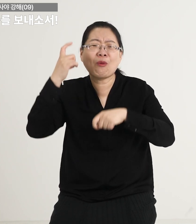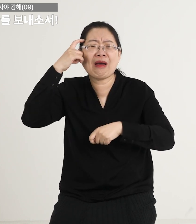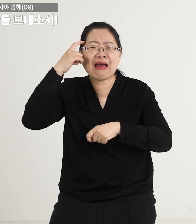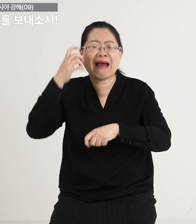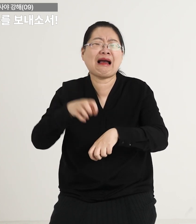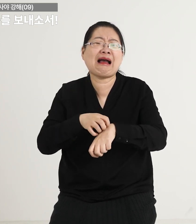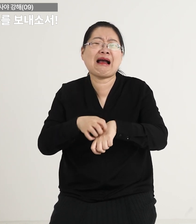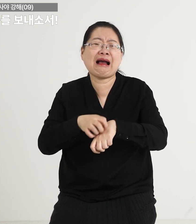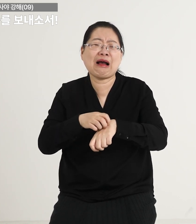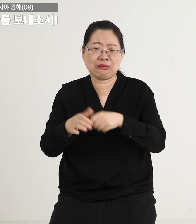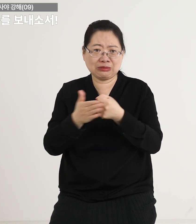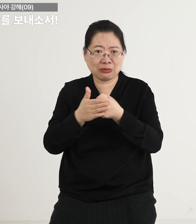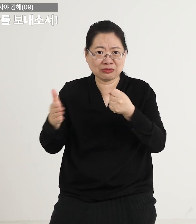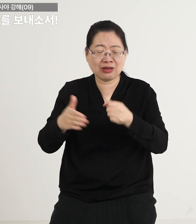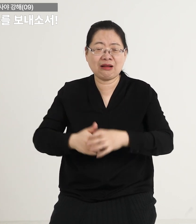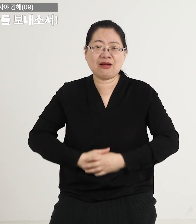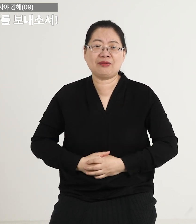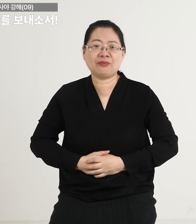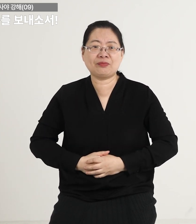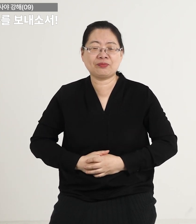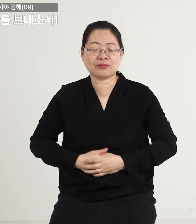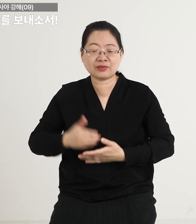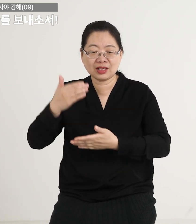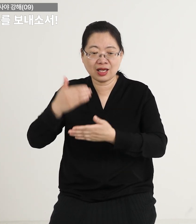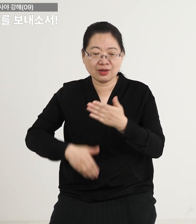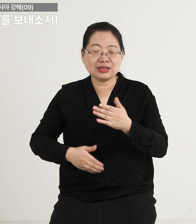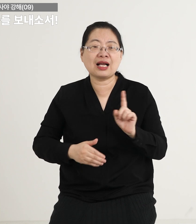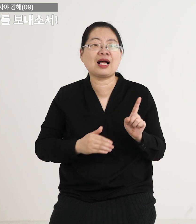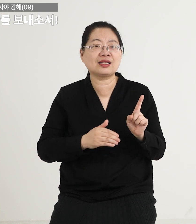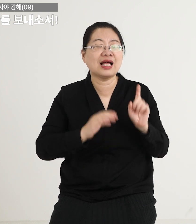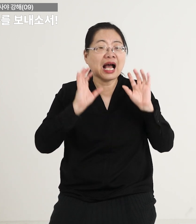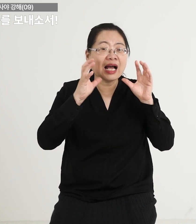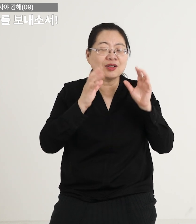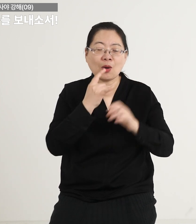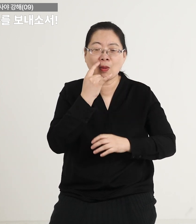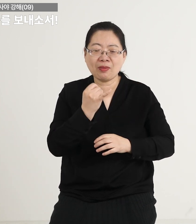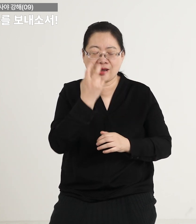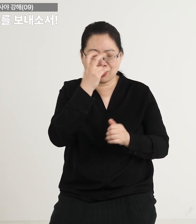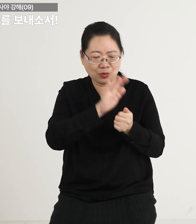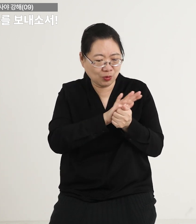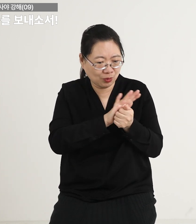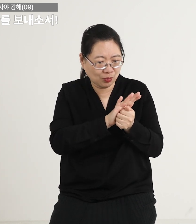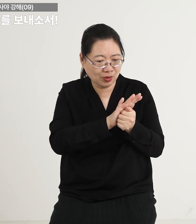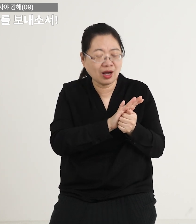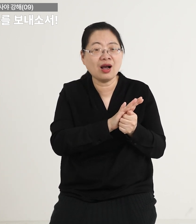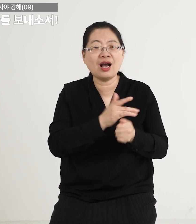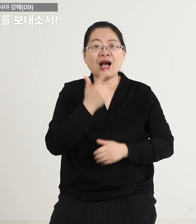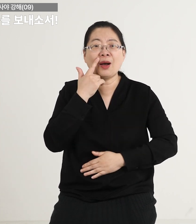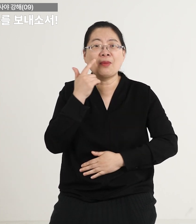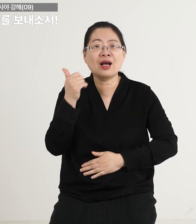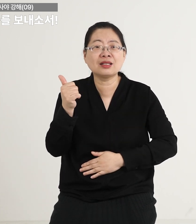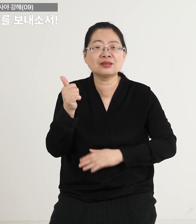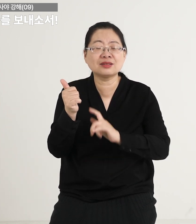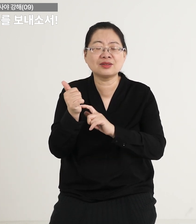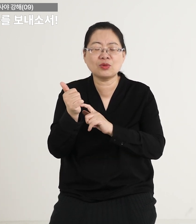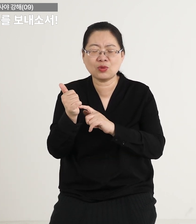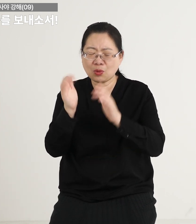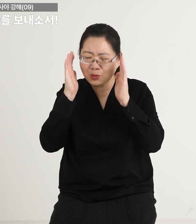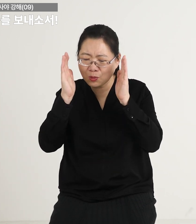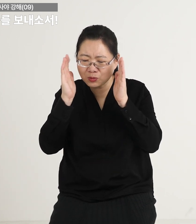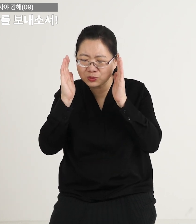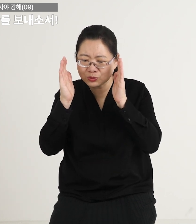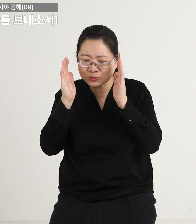가려우니까. 그러니까 나머지 한 명은 또 엄마가 돌봐야 되고, 아빠는 공부를 하는